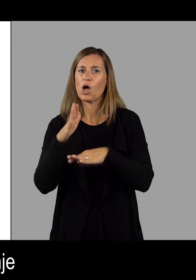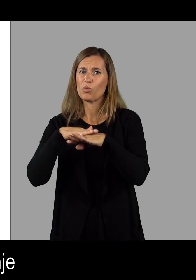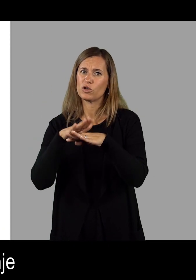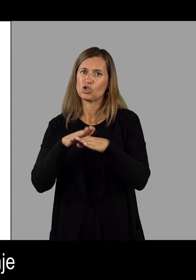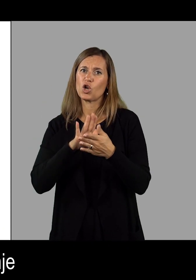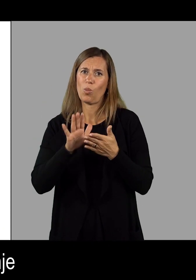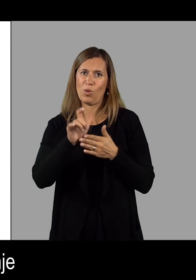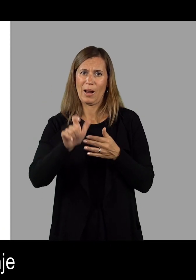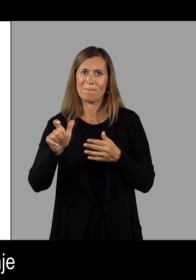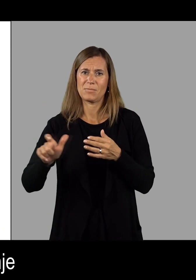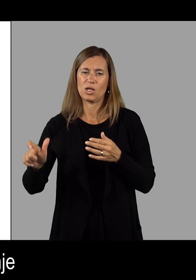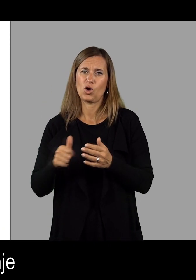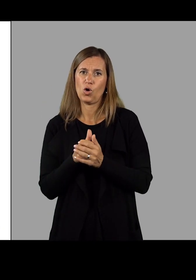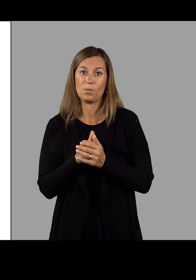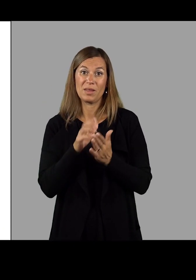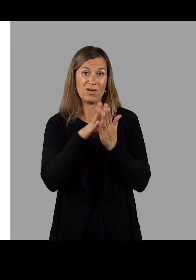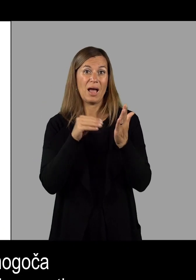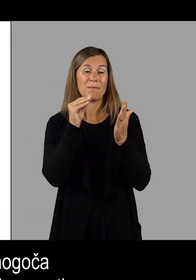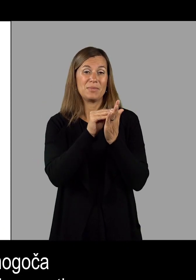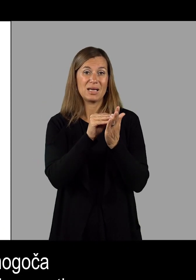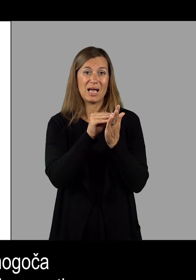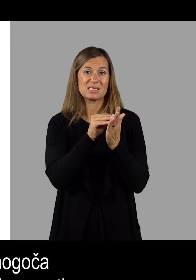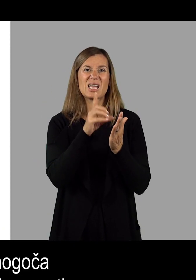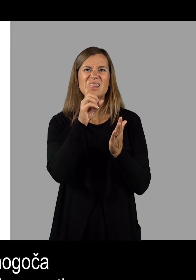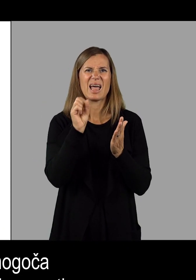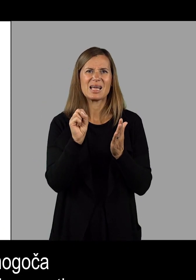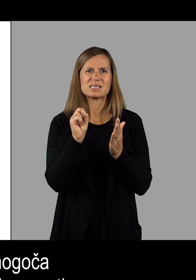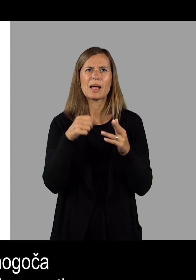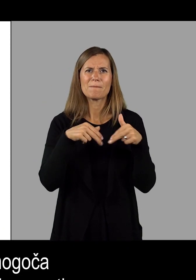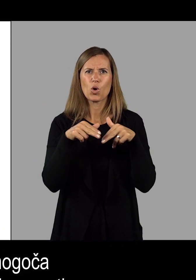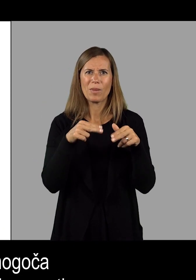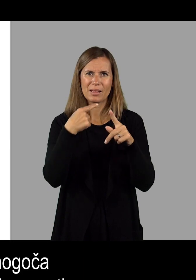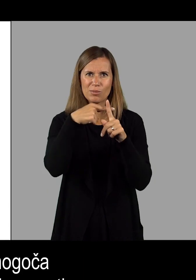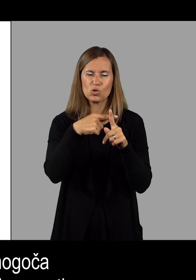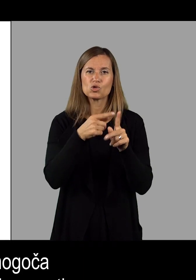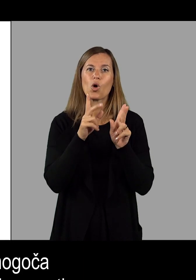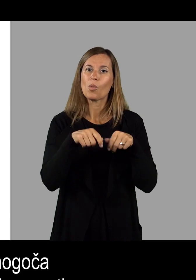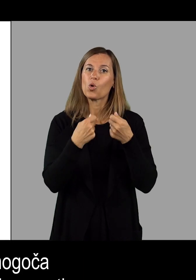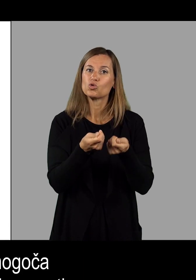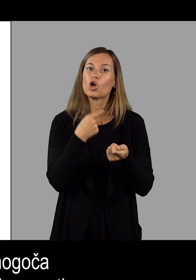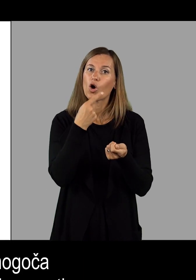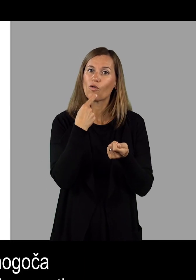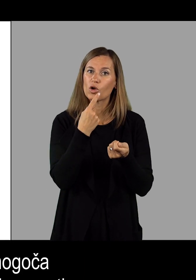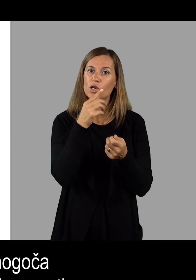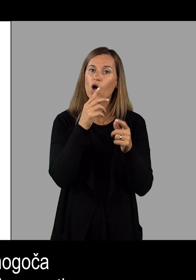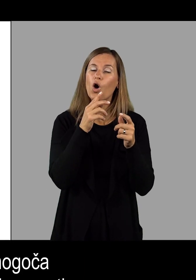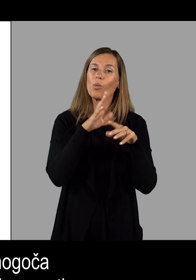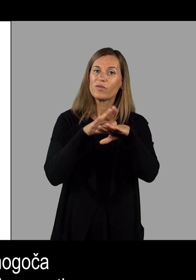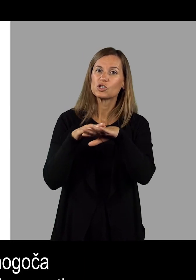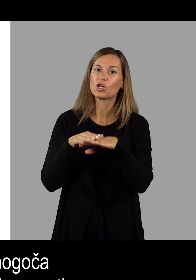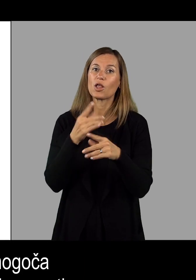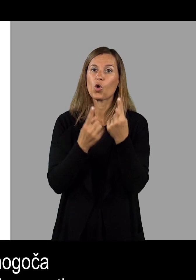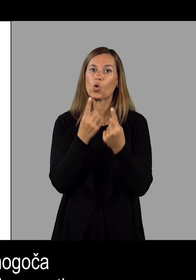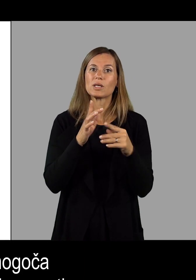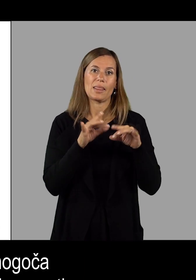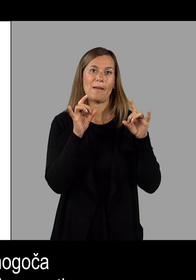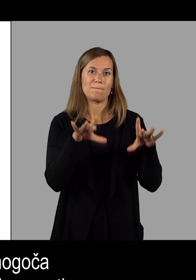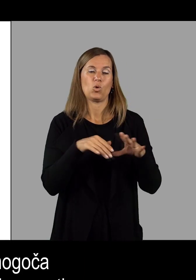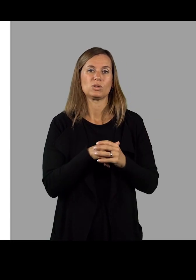obveščanje uporabnikov. V aplikaciji Dars Promet Plus omogoča govorno obveščanje o dogodkih na